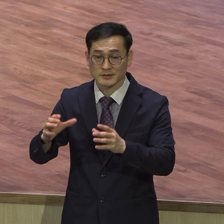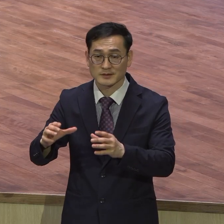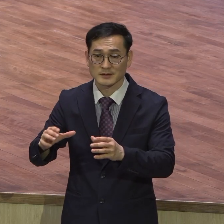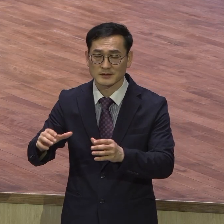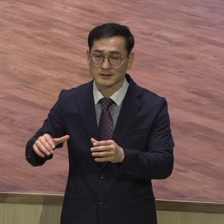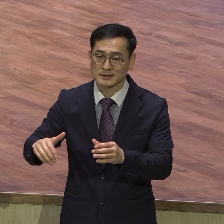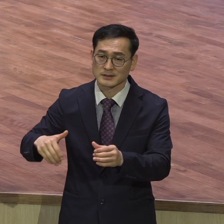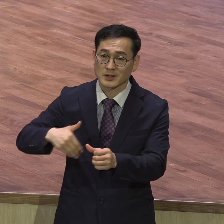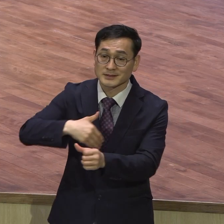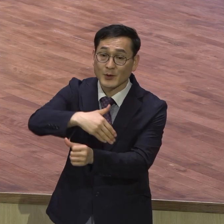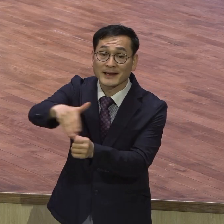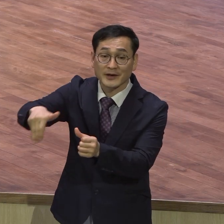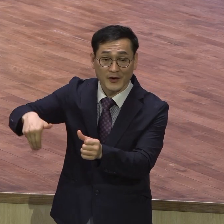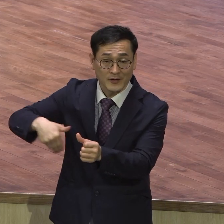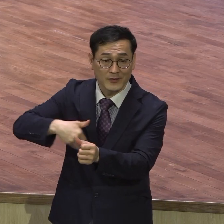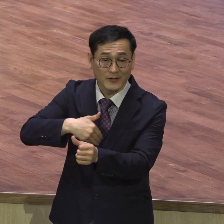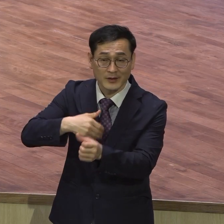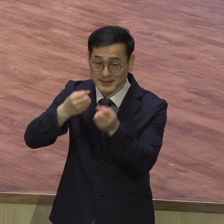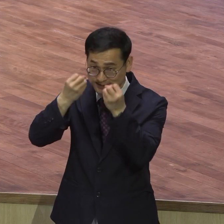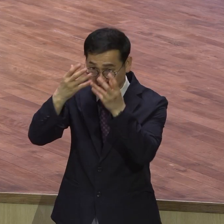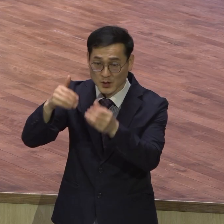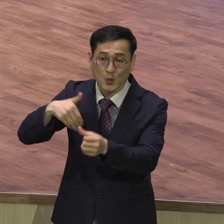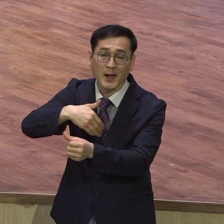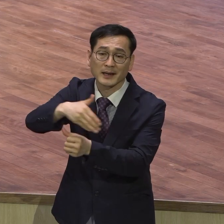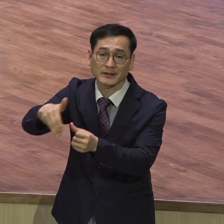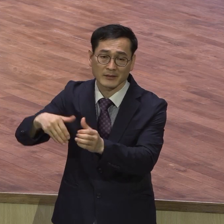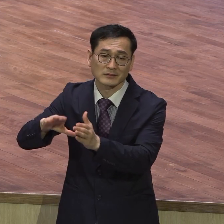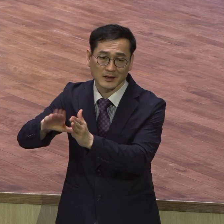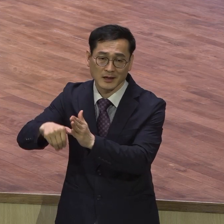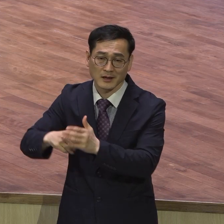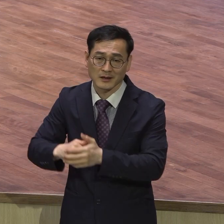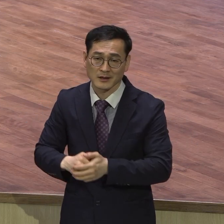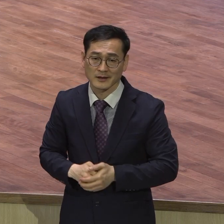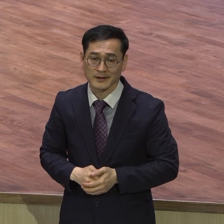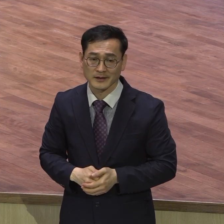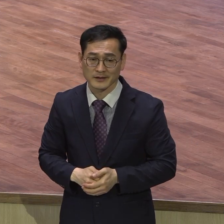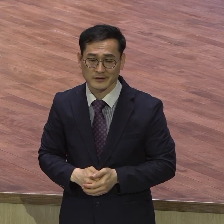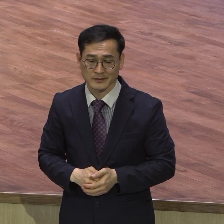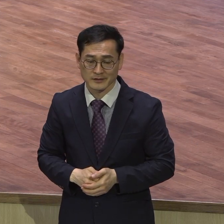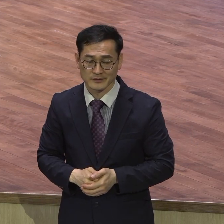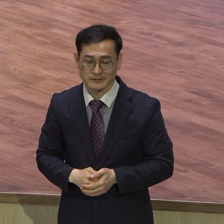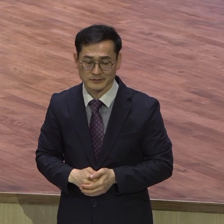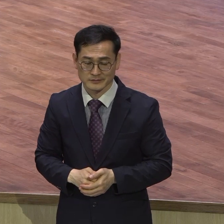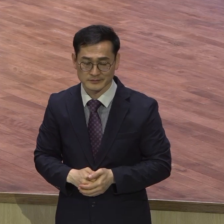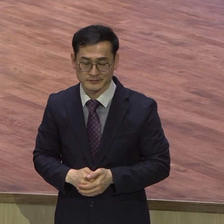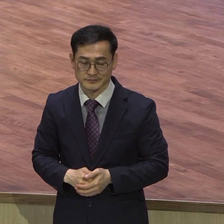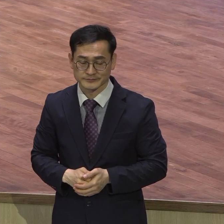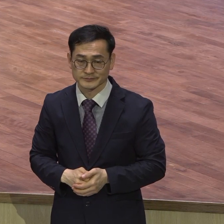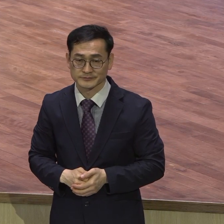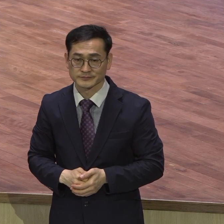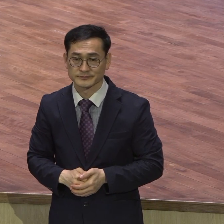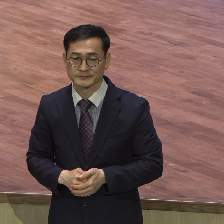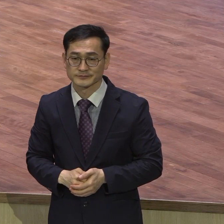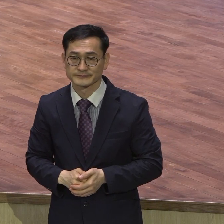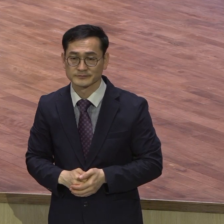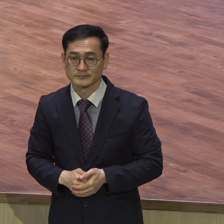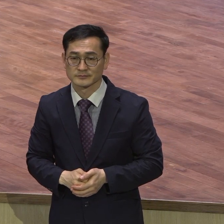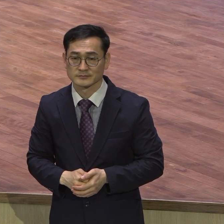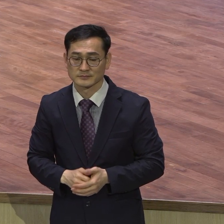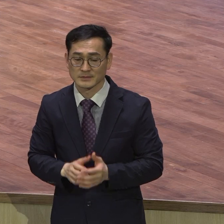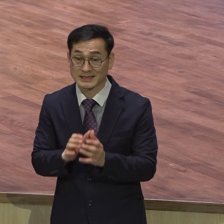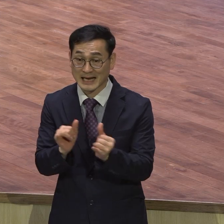뉴노멀 시대에 가장 큰 변화는 사람 간의 접촉을 못하는 거예요. 사람 간의